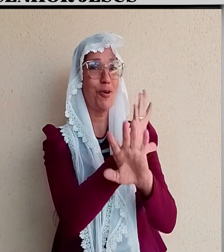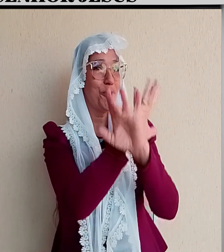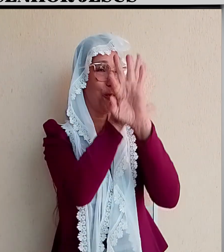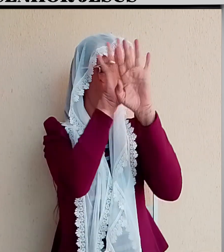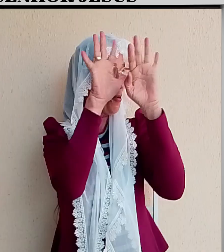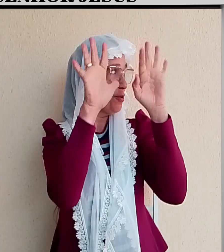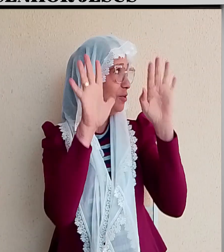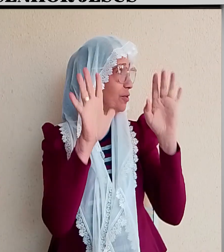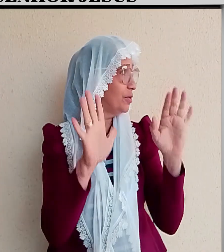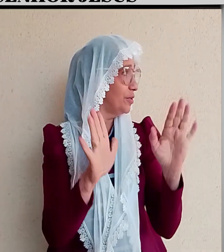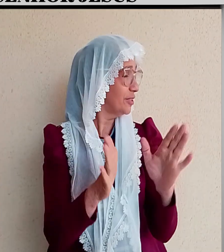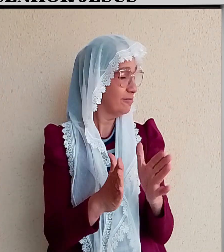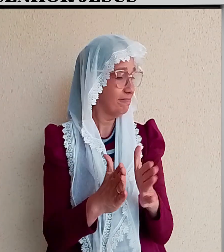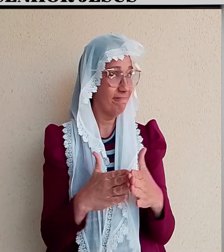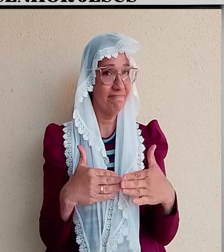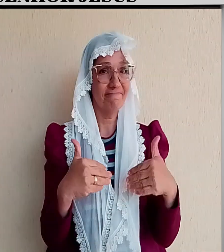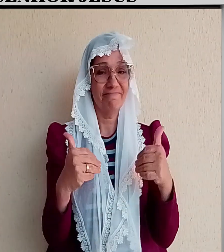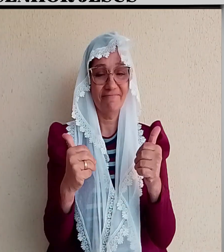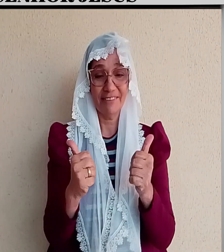Senhor